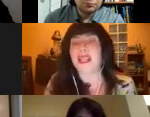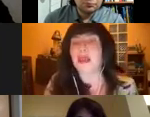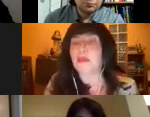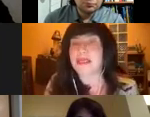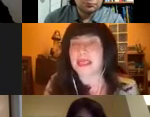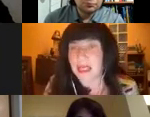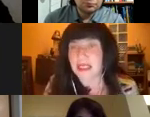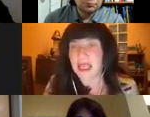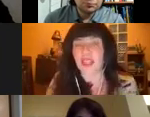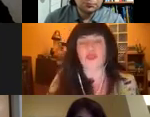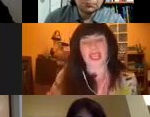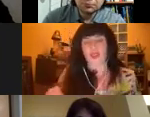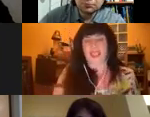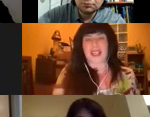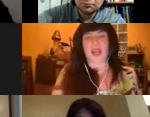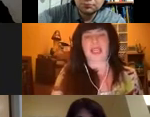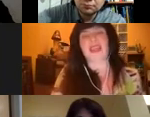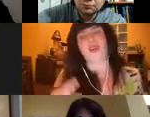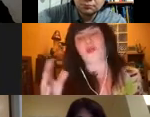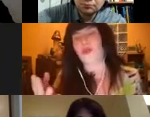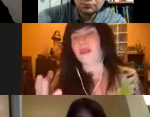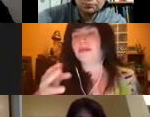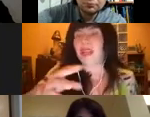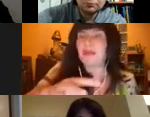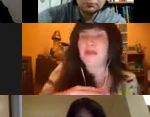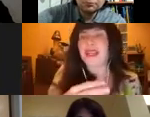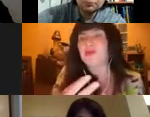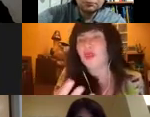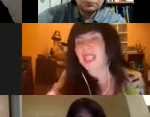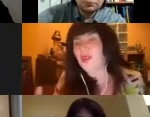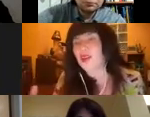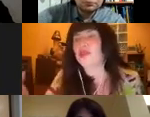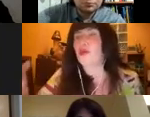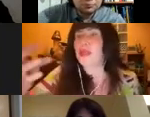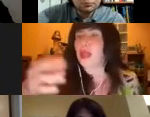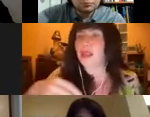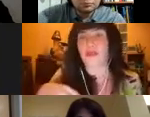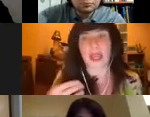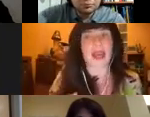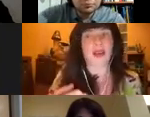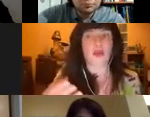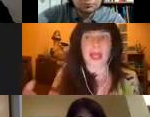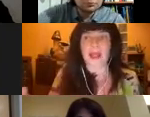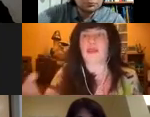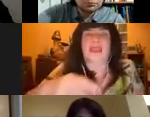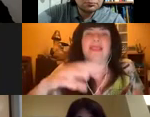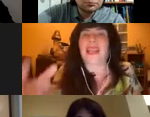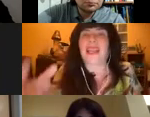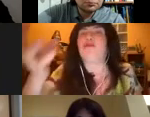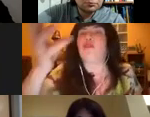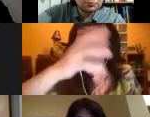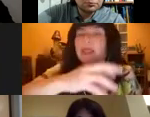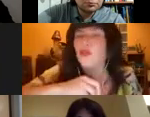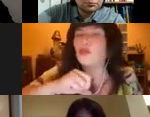direccionales, plenas y espaciales. Entonces, esto que tenemos aquí ya es como un primer resultado que pudimos mirar, que fue agrupar, o sea,